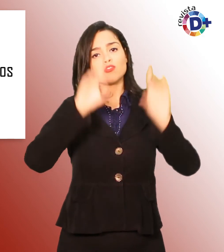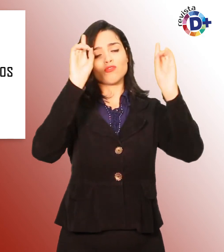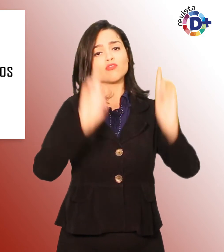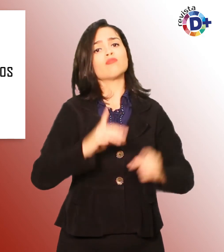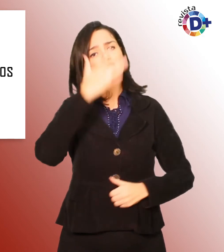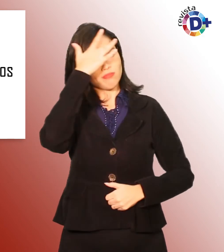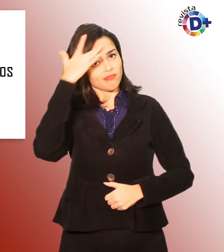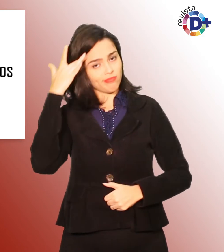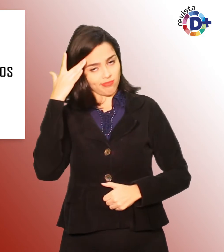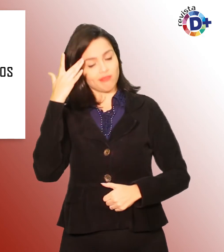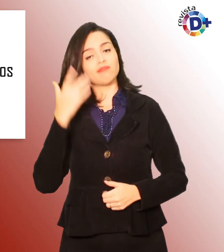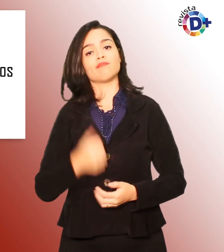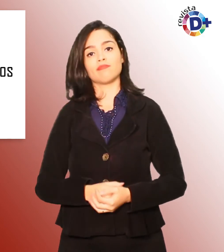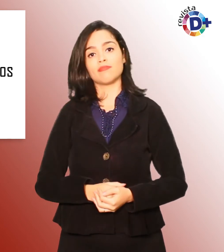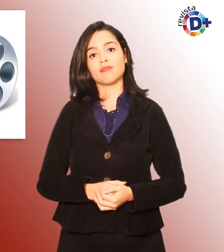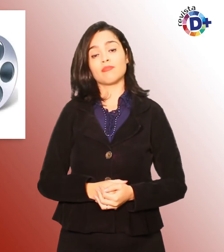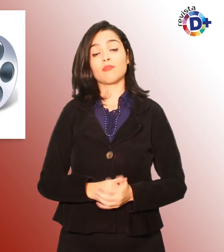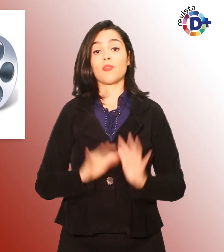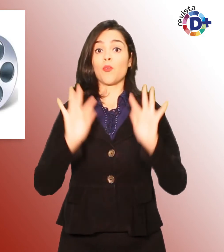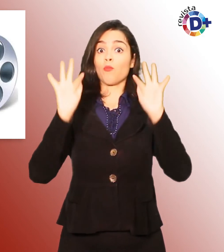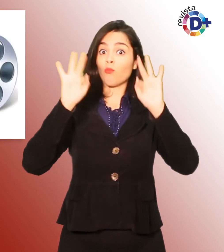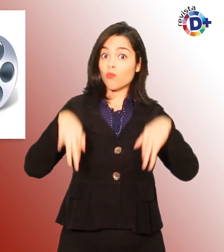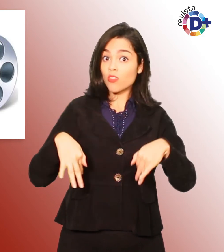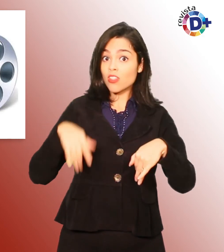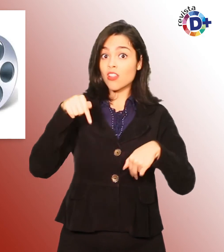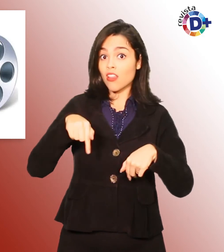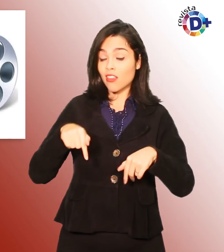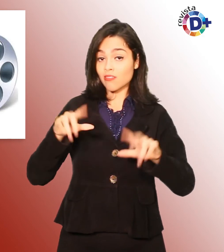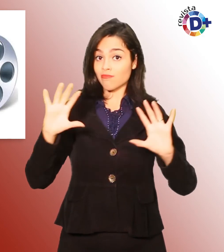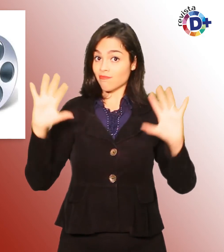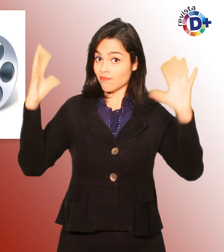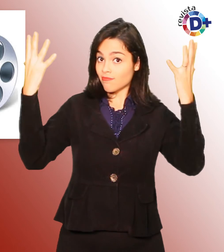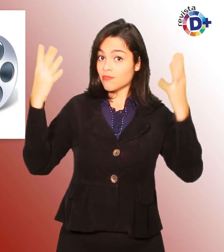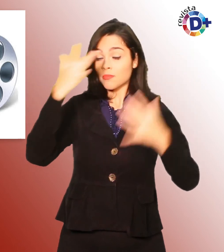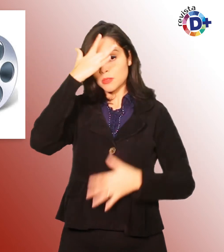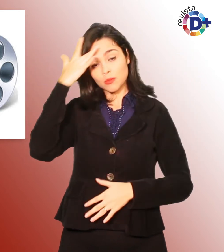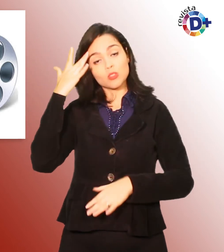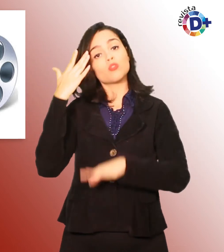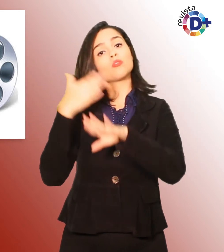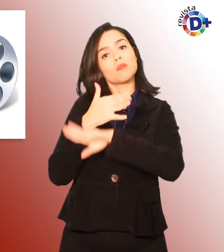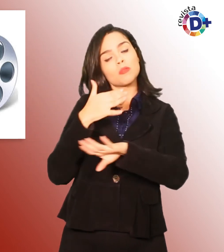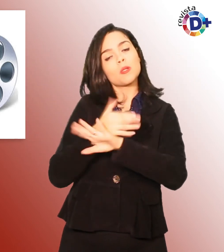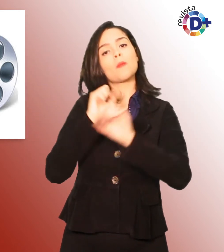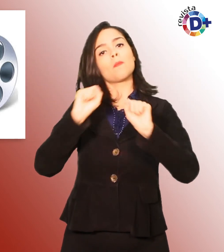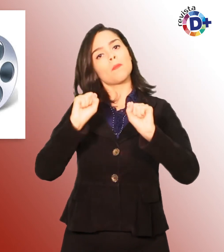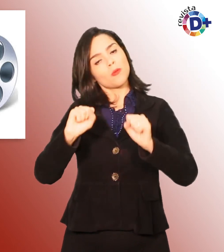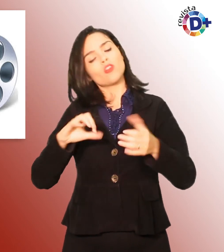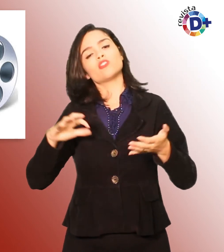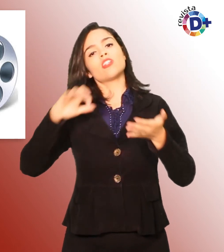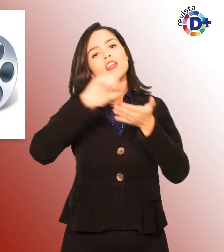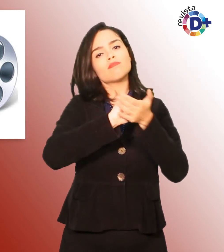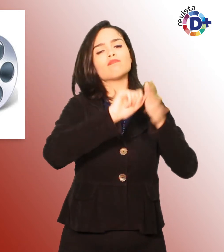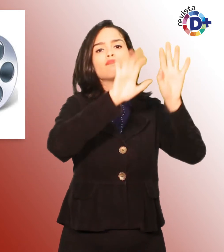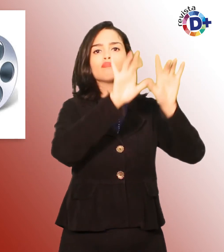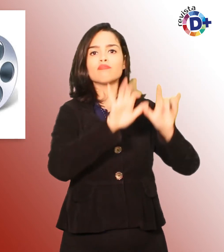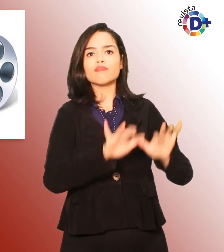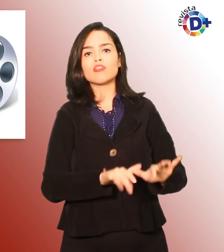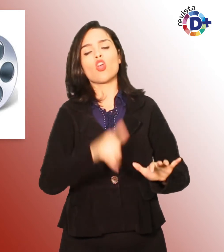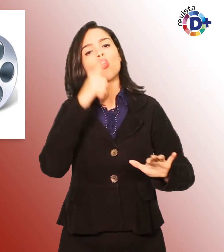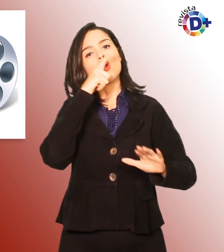deficiência ao final do encontro os participantes poderão preencher um cadastro para receber os